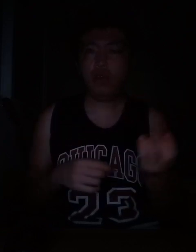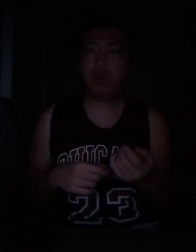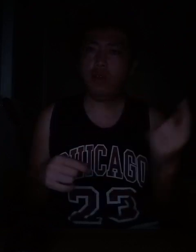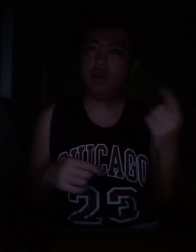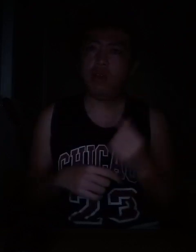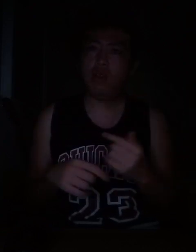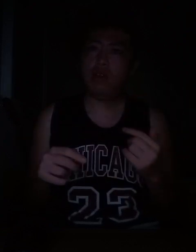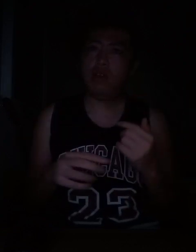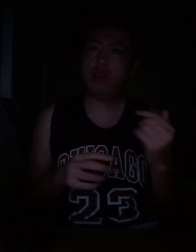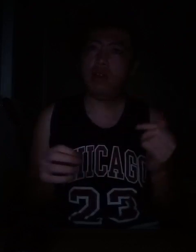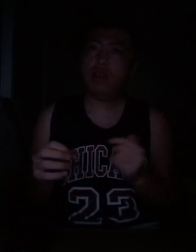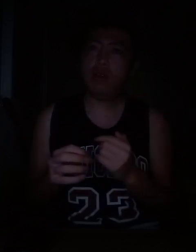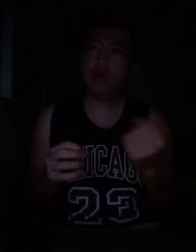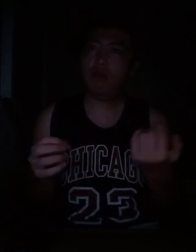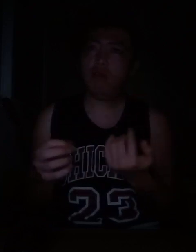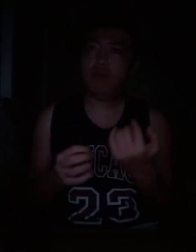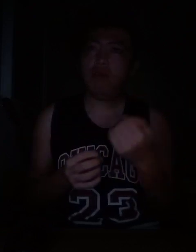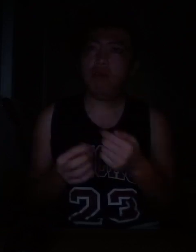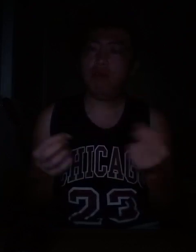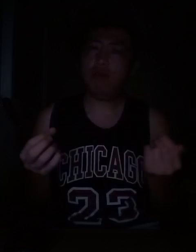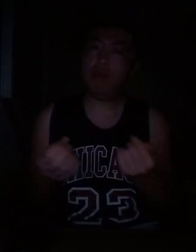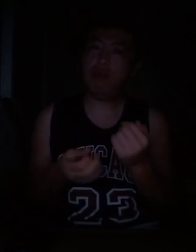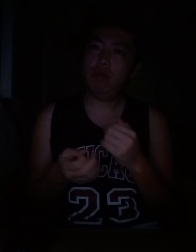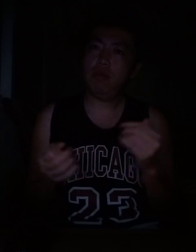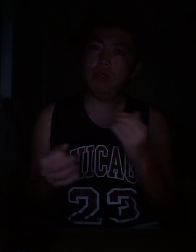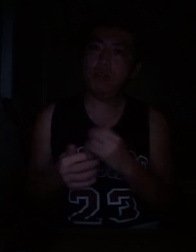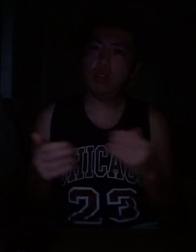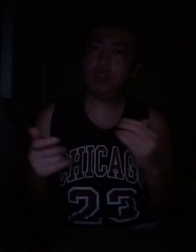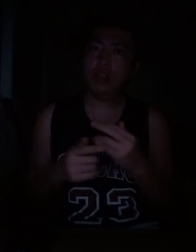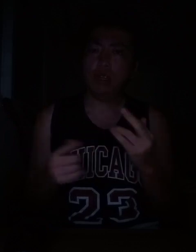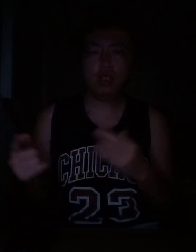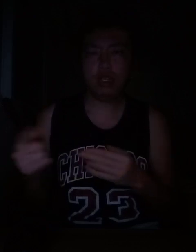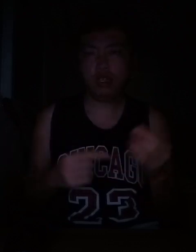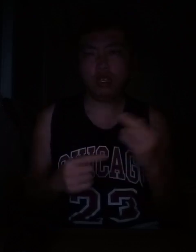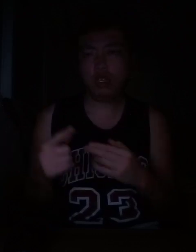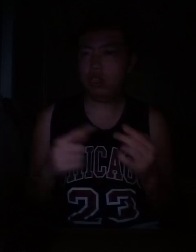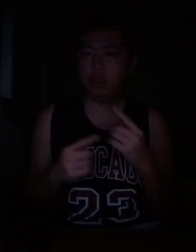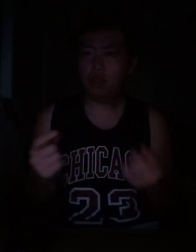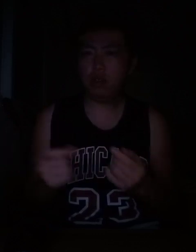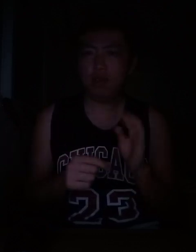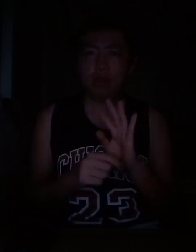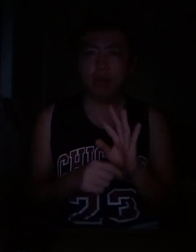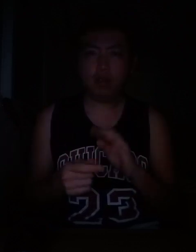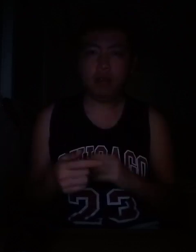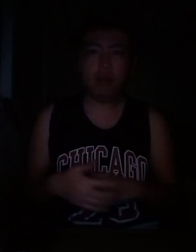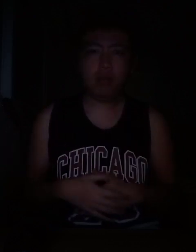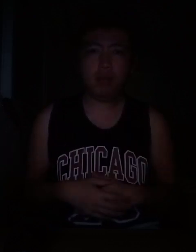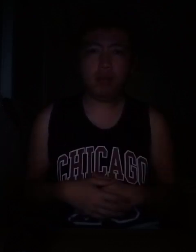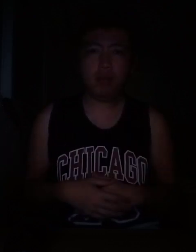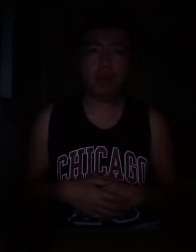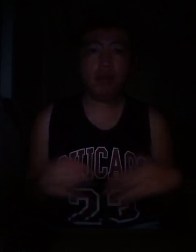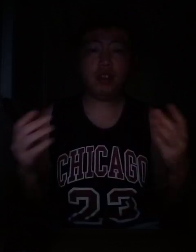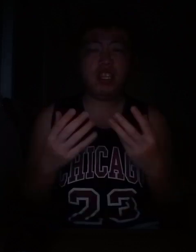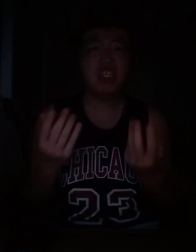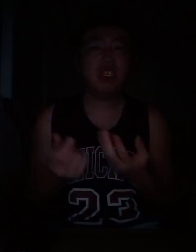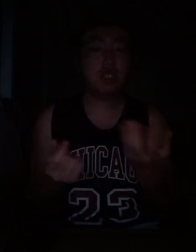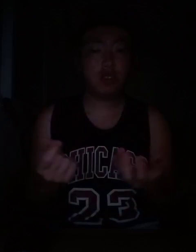사망 사건을 계기로 교사들의 힘든 일이 다시는 반복되지 않기를 바란다고 밝혔습니다. 이들은 교육의